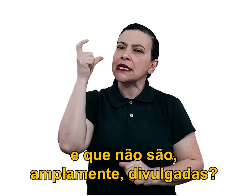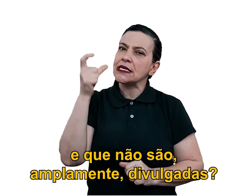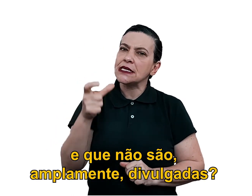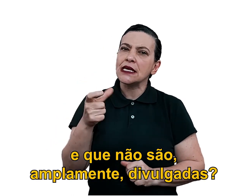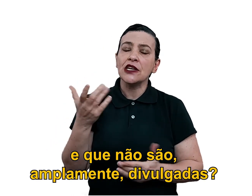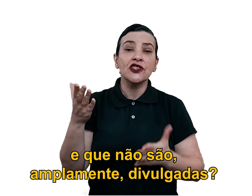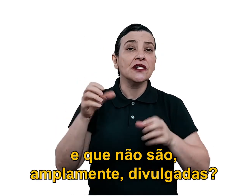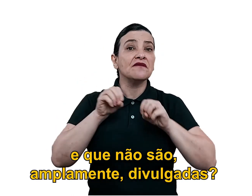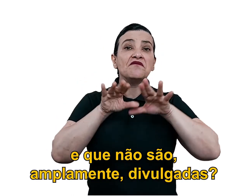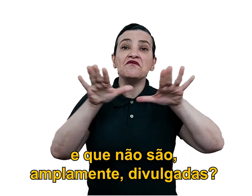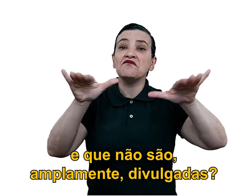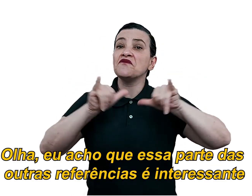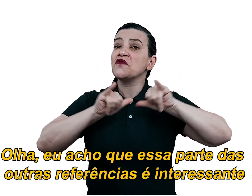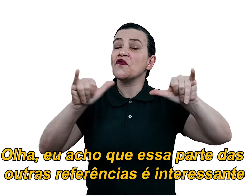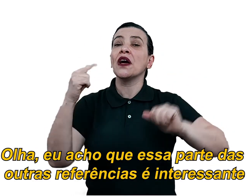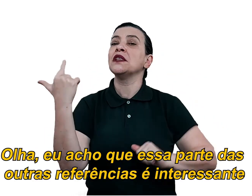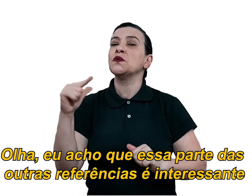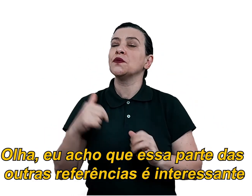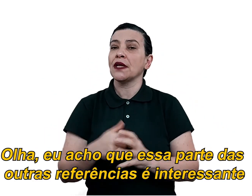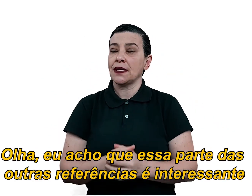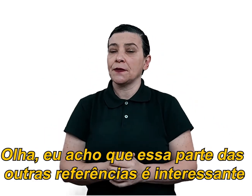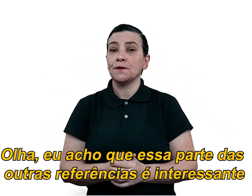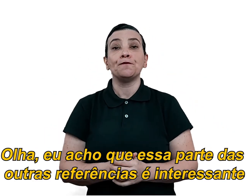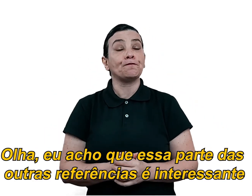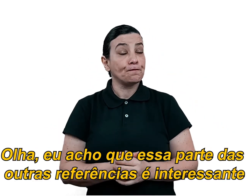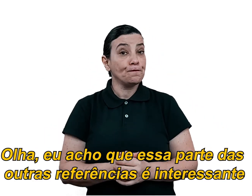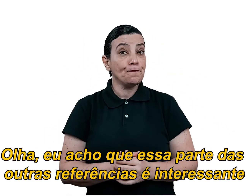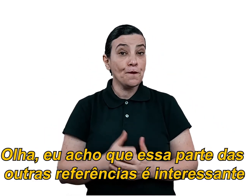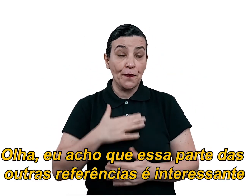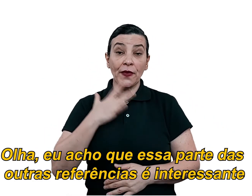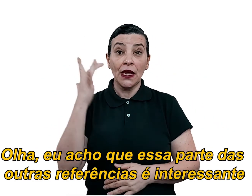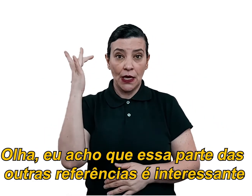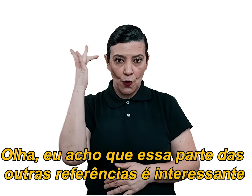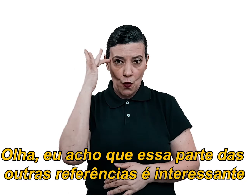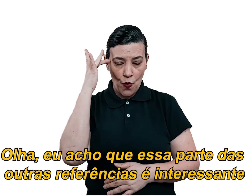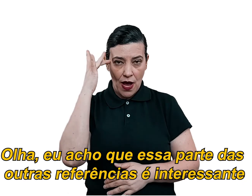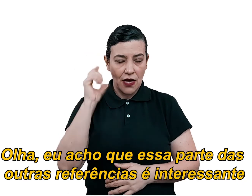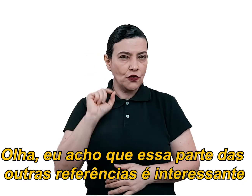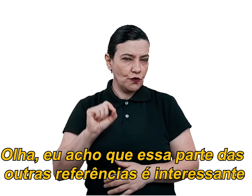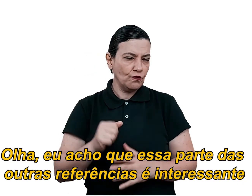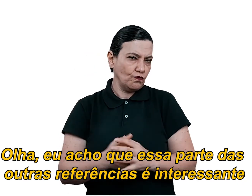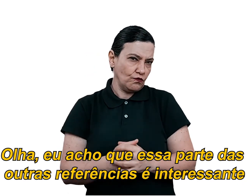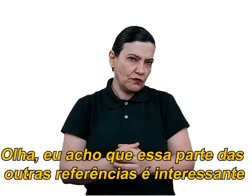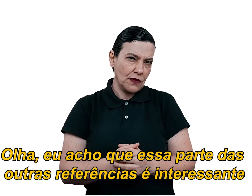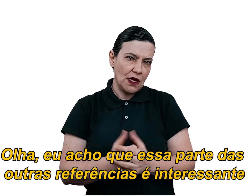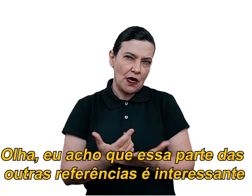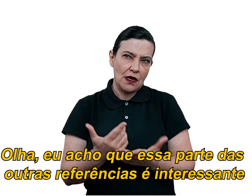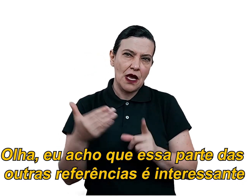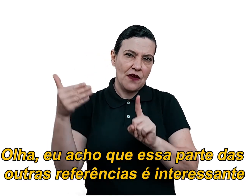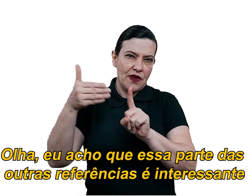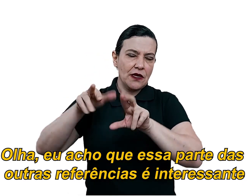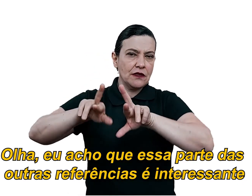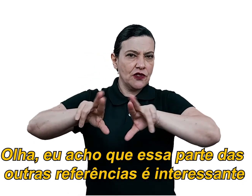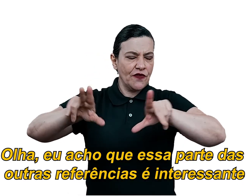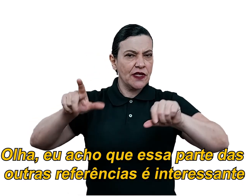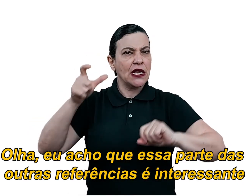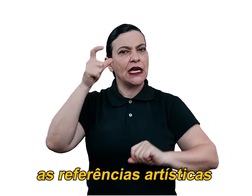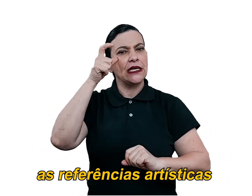amplamente divulgadas? Olha, eu acho que essa parte das outras referências é interessante, né,